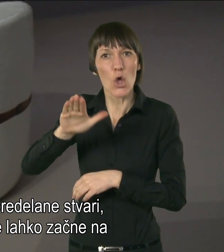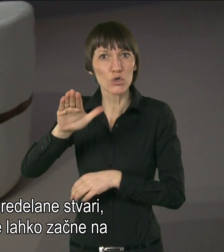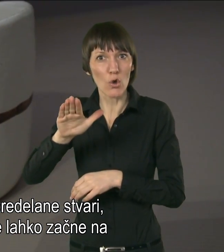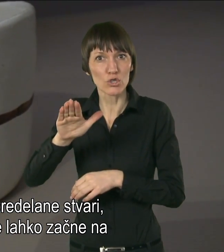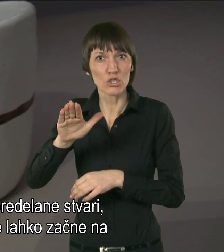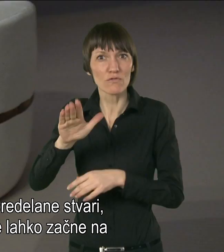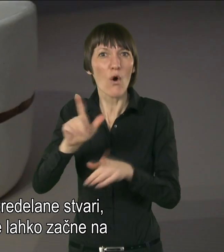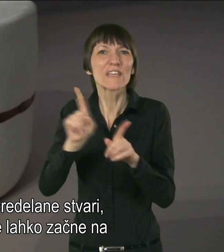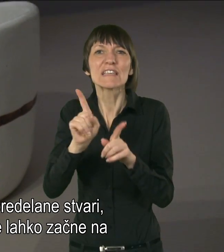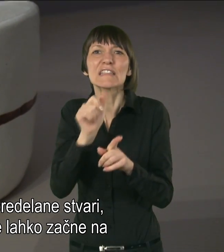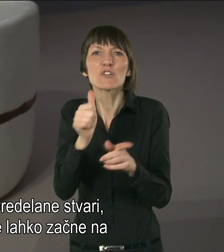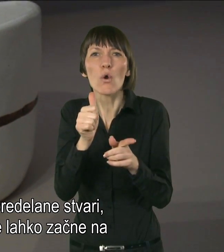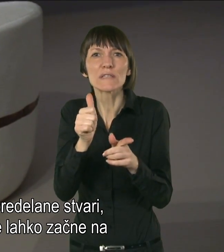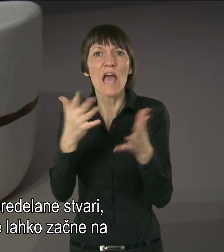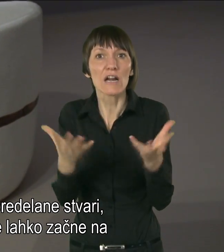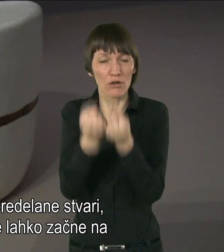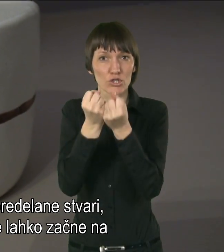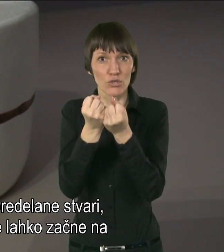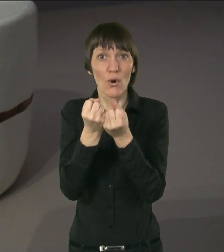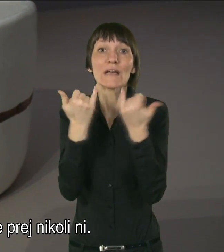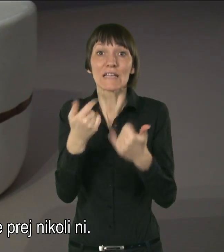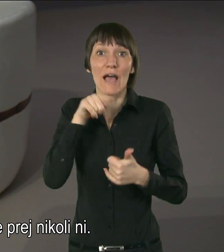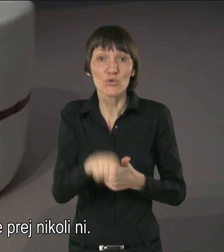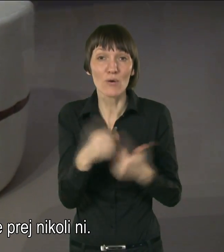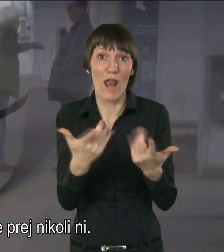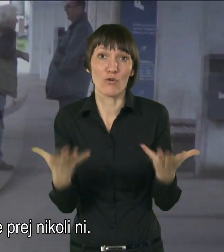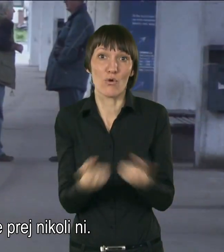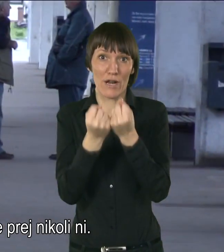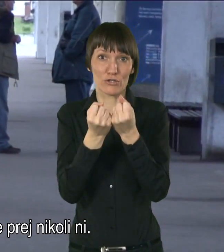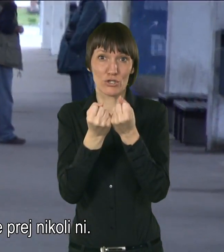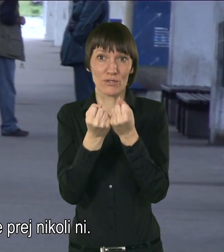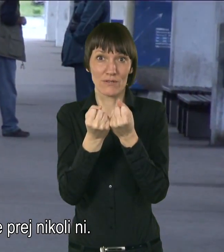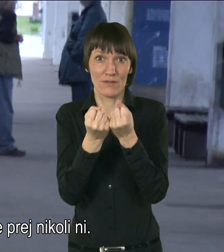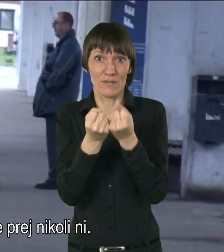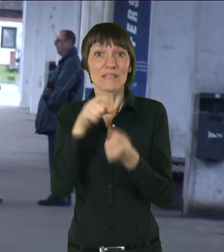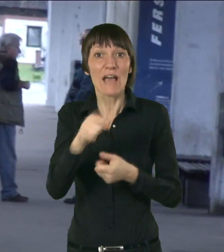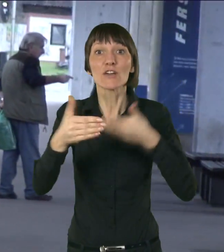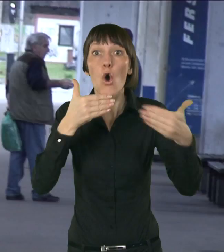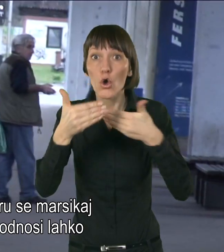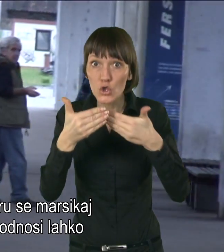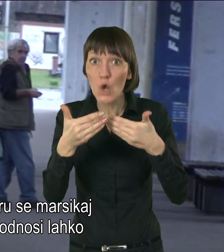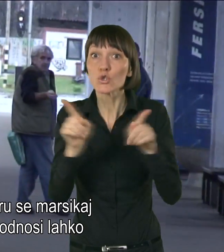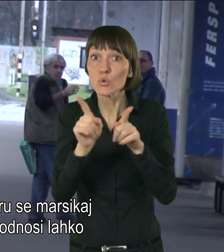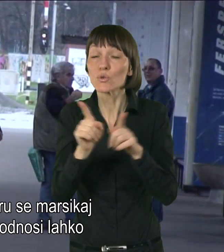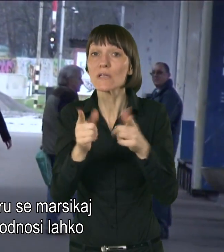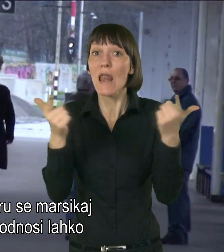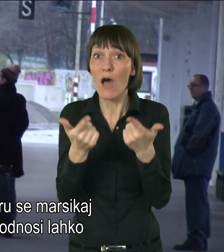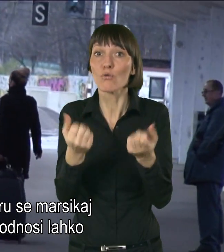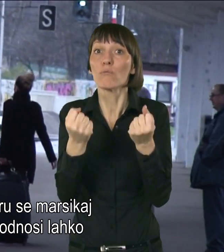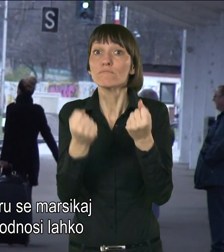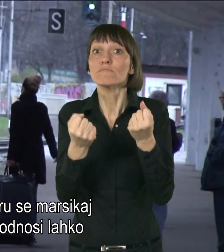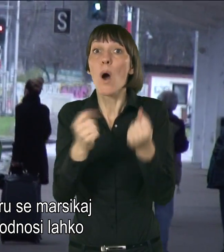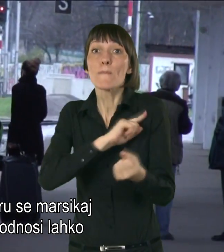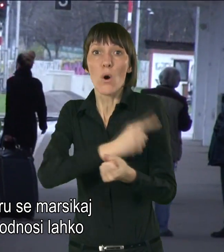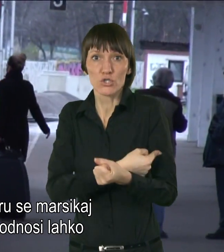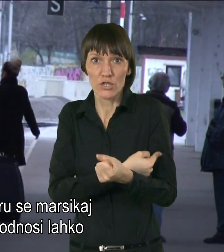nepredelane stvari, komunicirati se začne lahko na način, kot se nikoli prej ni, ne. Se pravi, in tam se